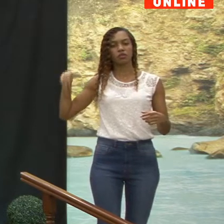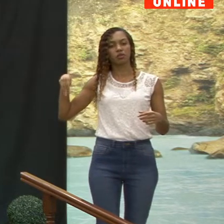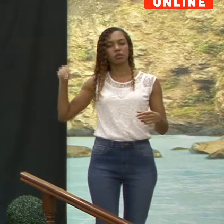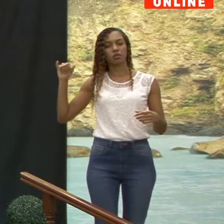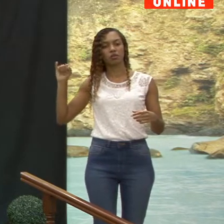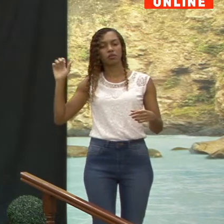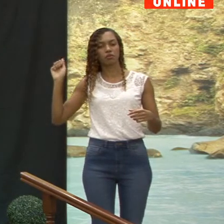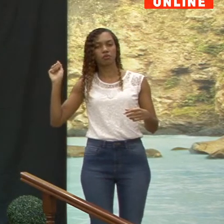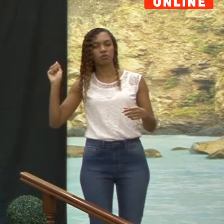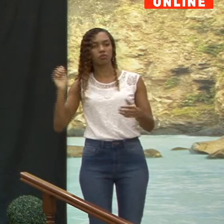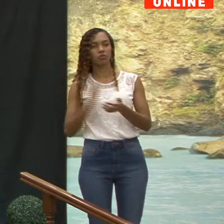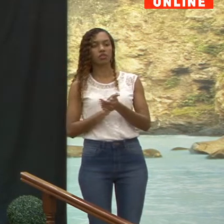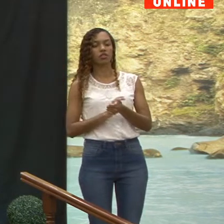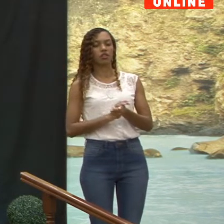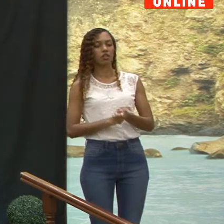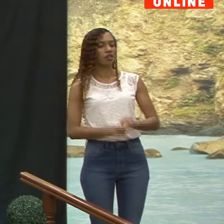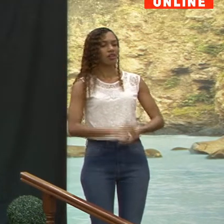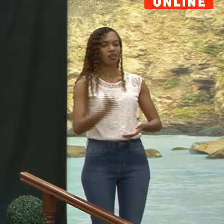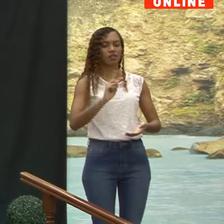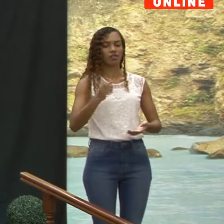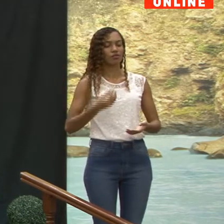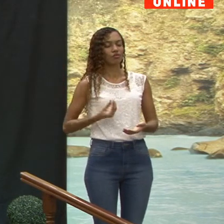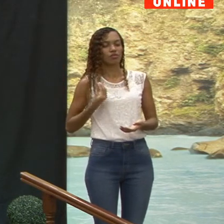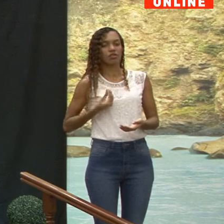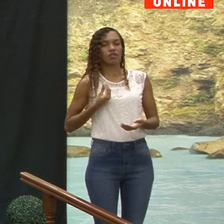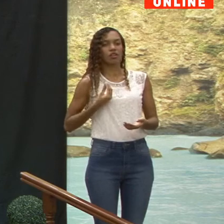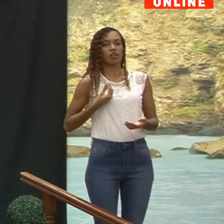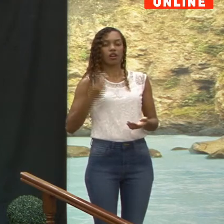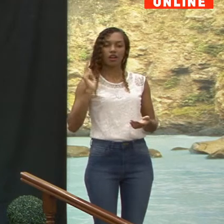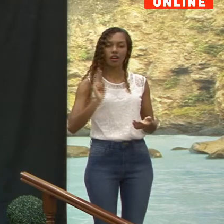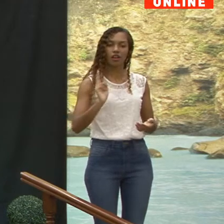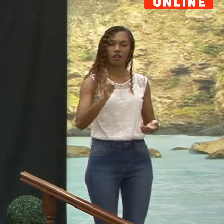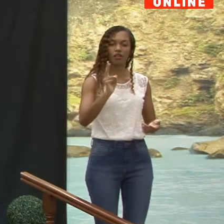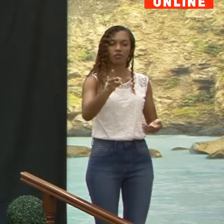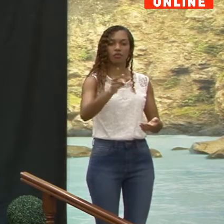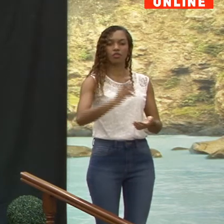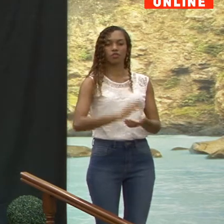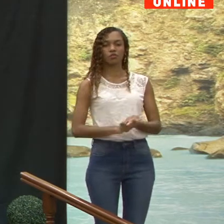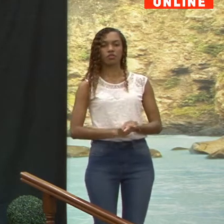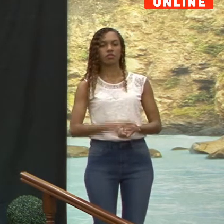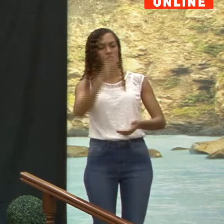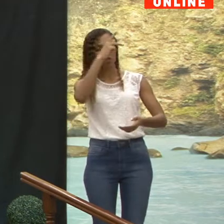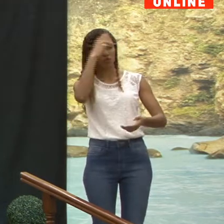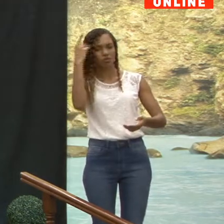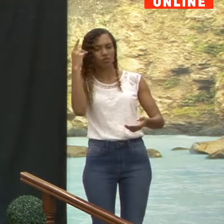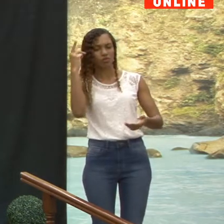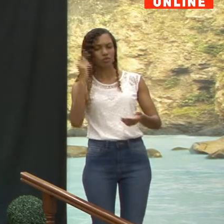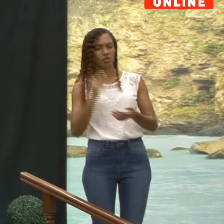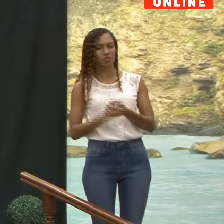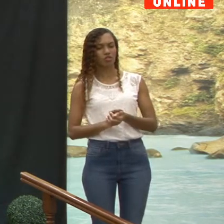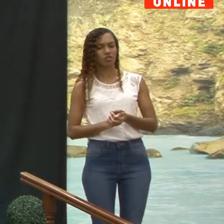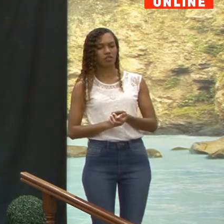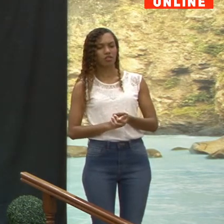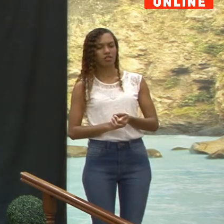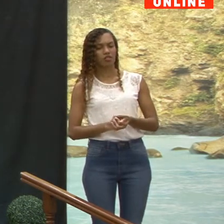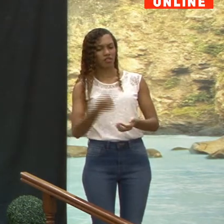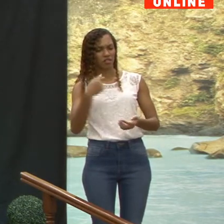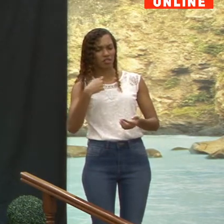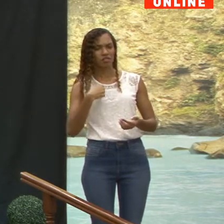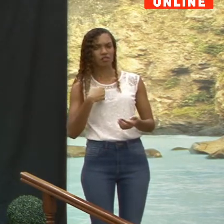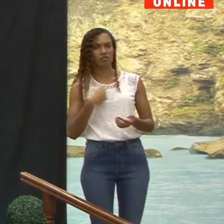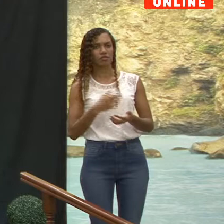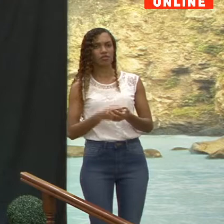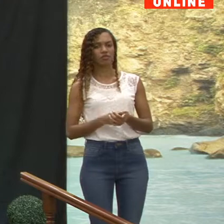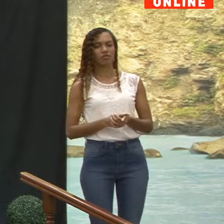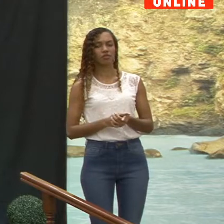As pessoas que estavam de um jeito podem voltar de outro. Ou pior ou melhor. E tem alguns